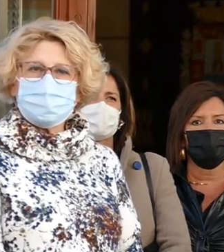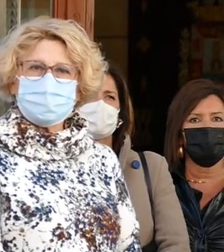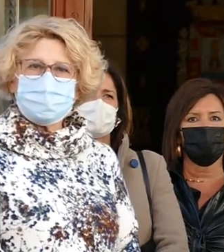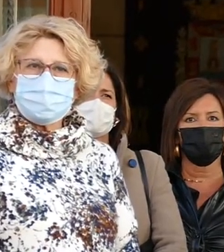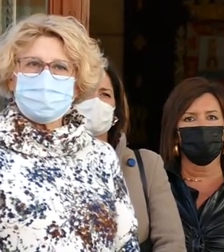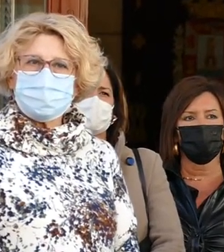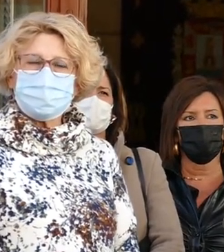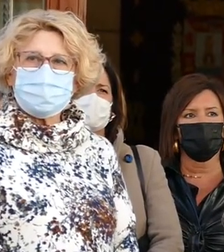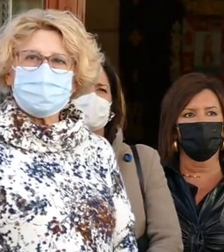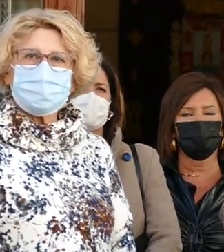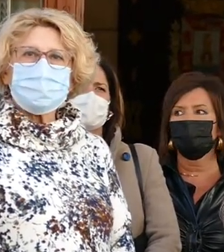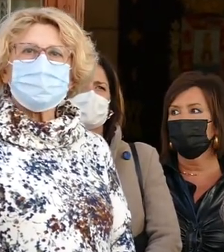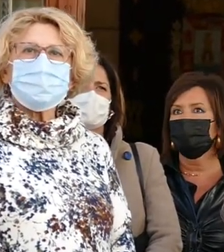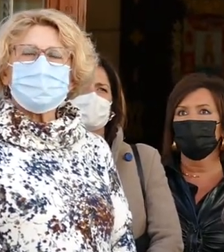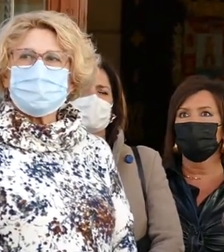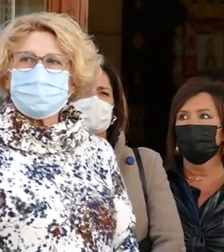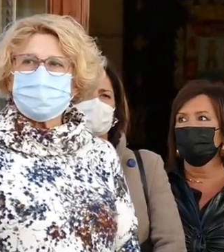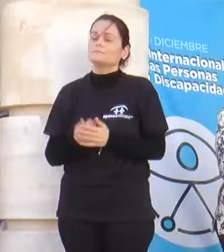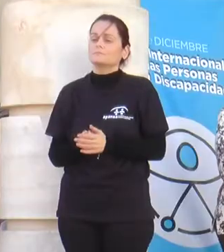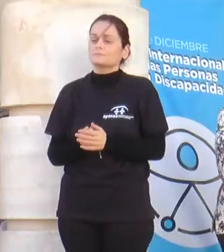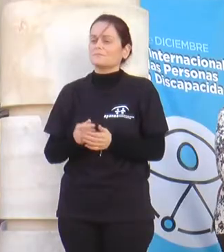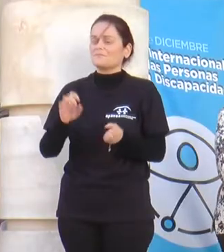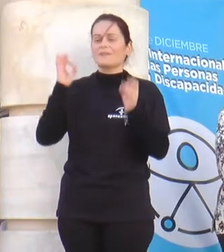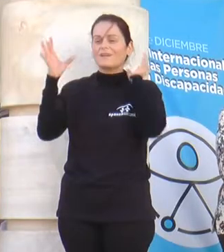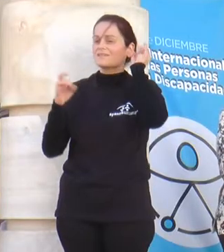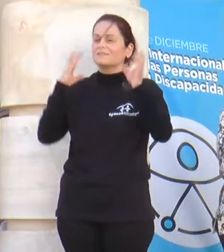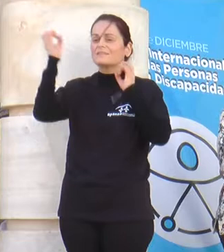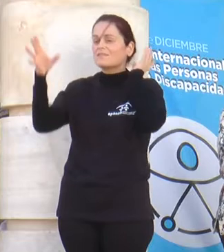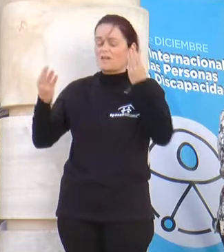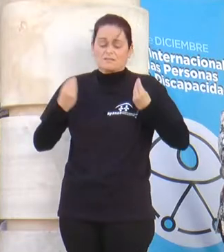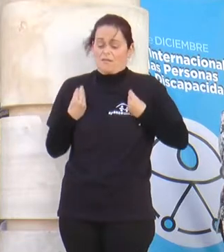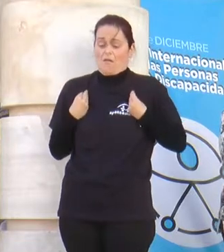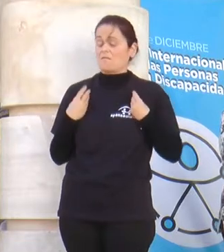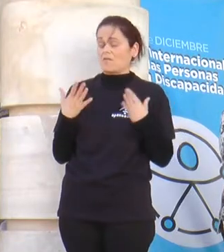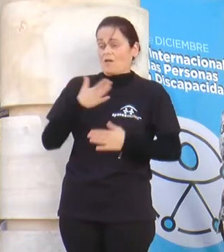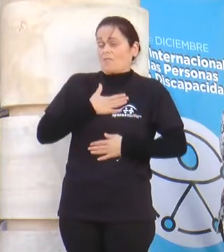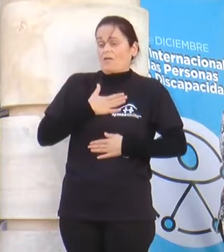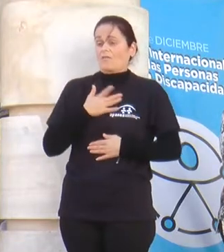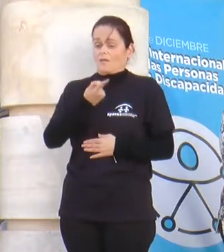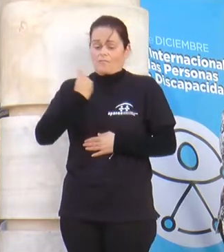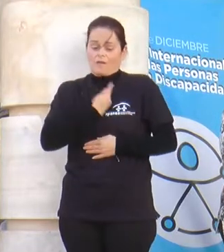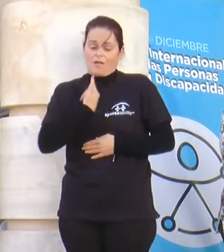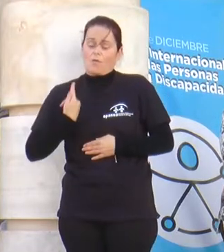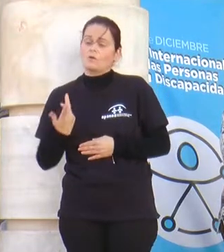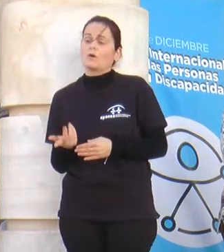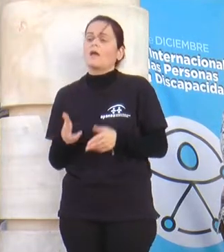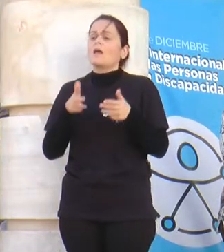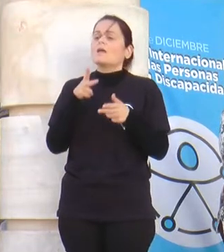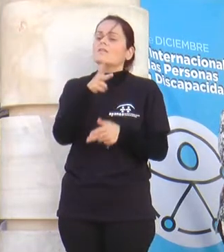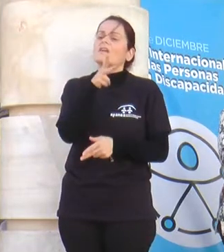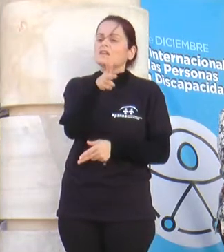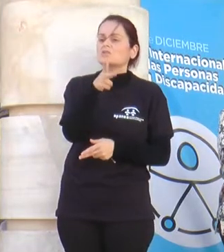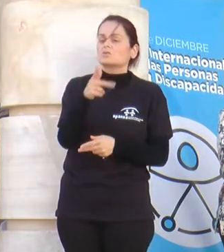libre, el ocio y las actividades propias de la vida cotidiana en igualdad de derechos, obligaciones y